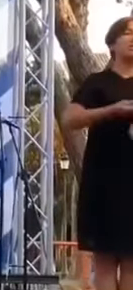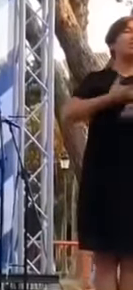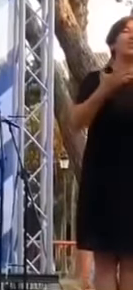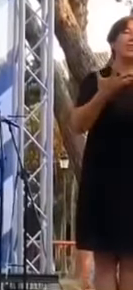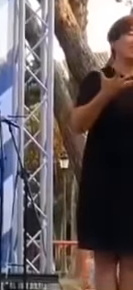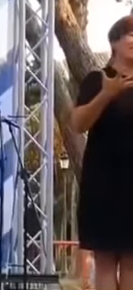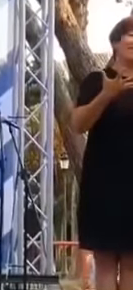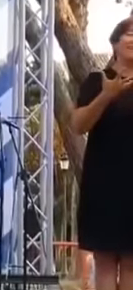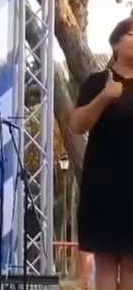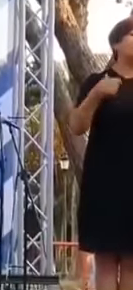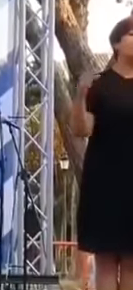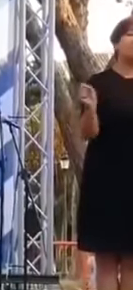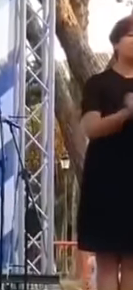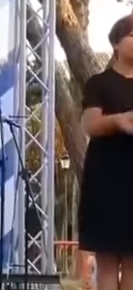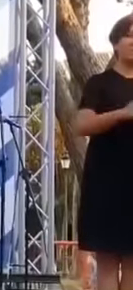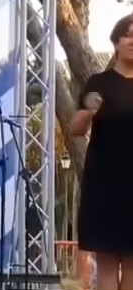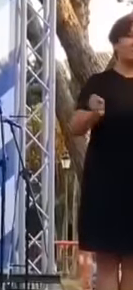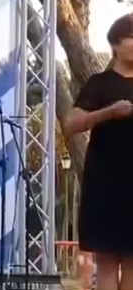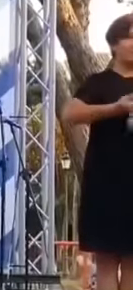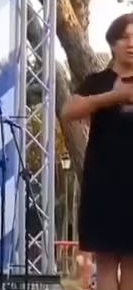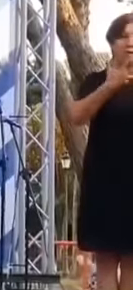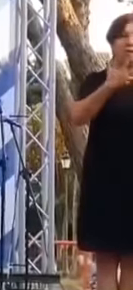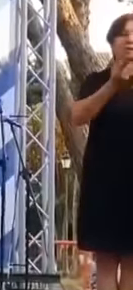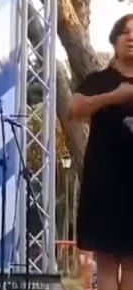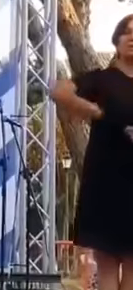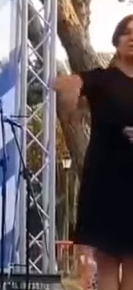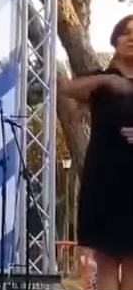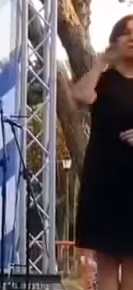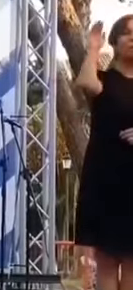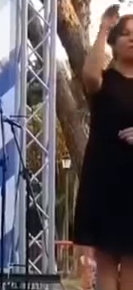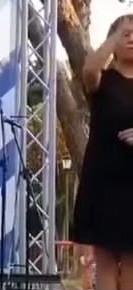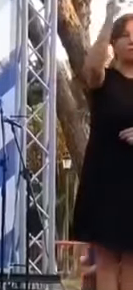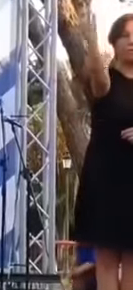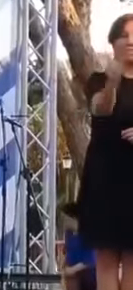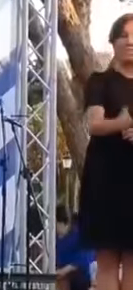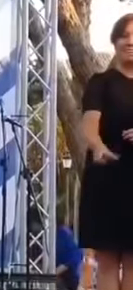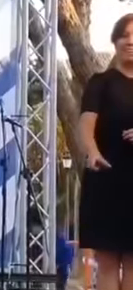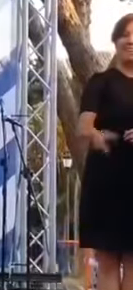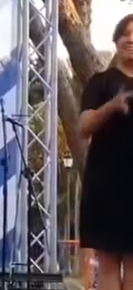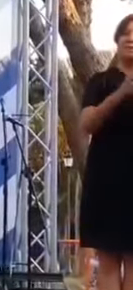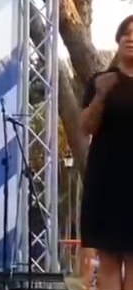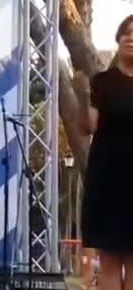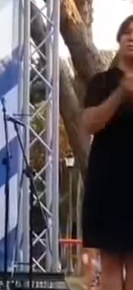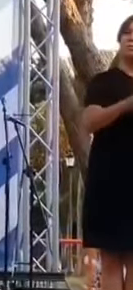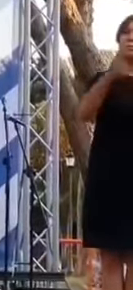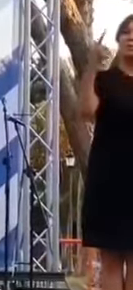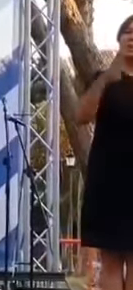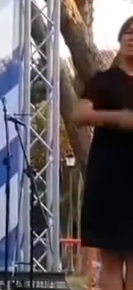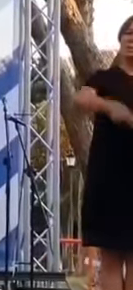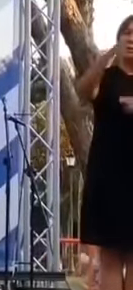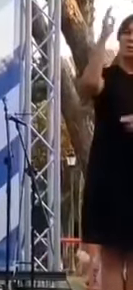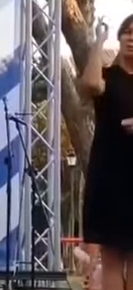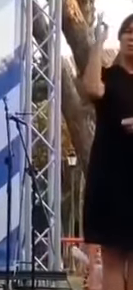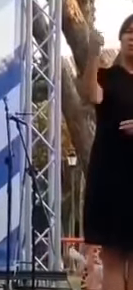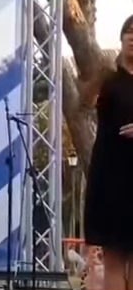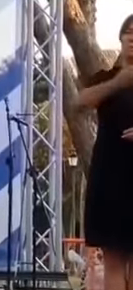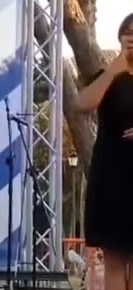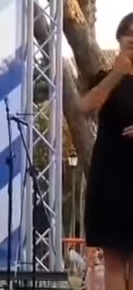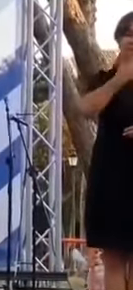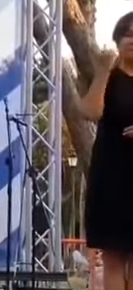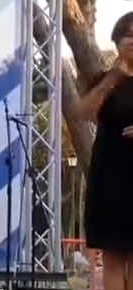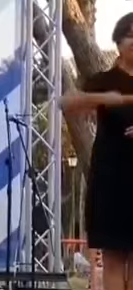gioire, non possiamo farlo perché per noi il futuro dell'Italia viene ed è molto più importante degli